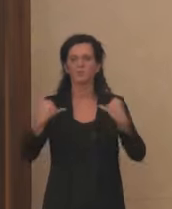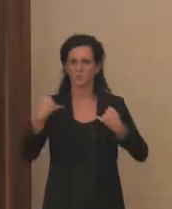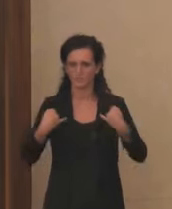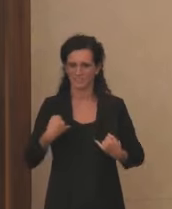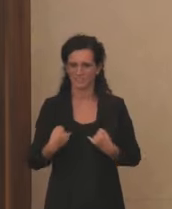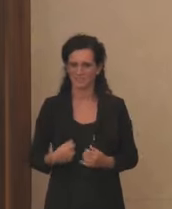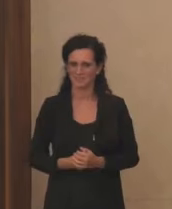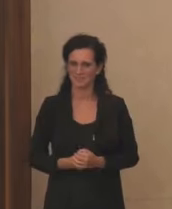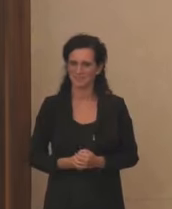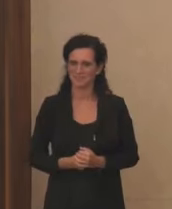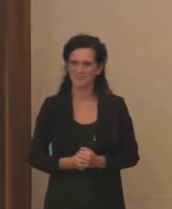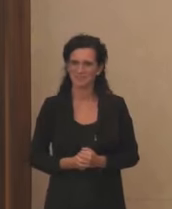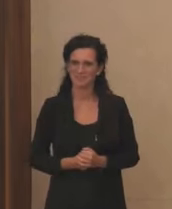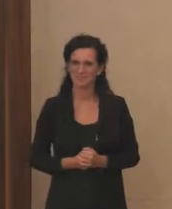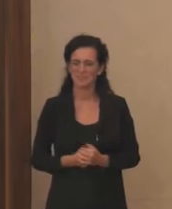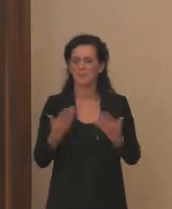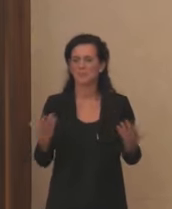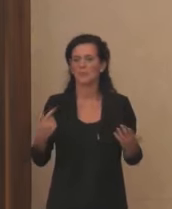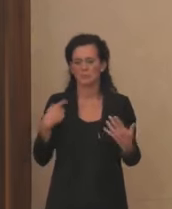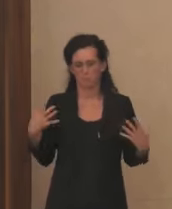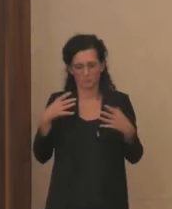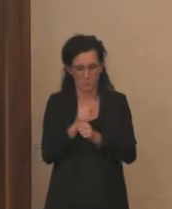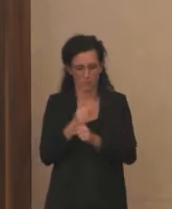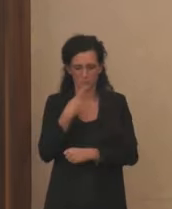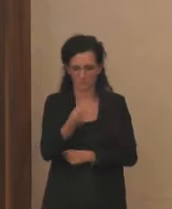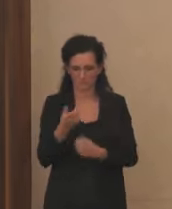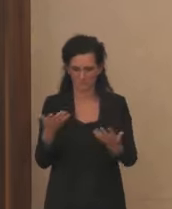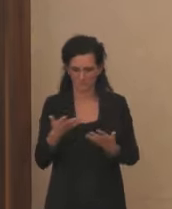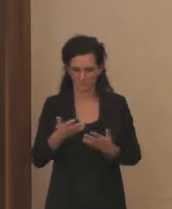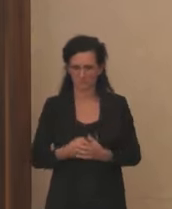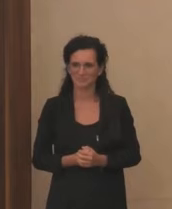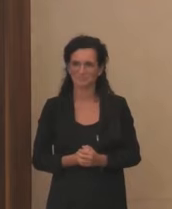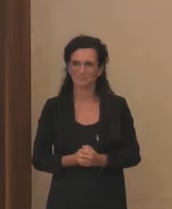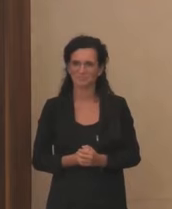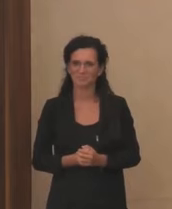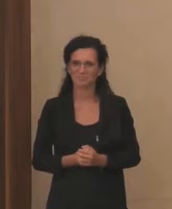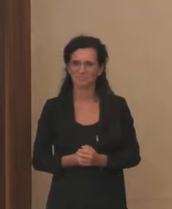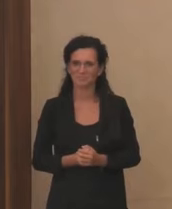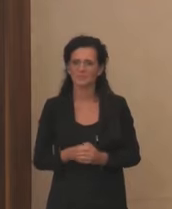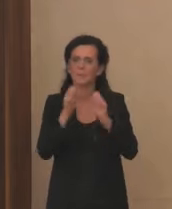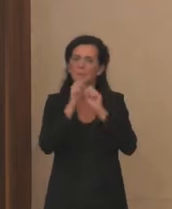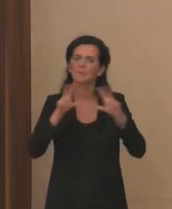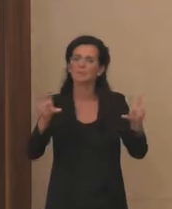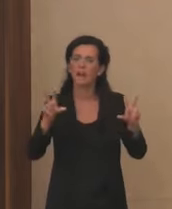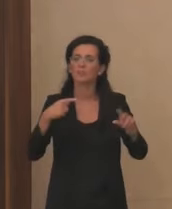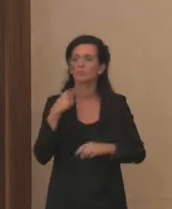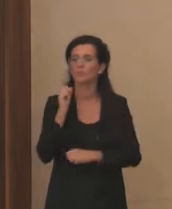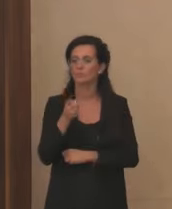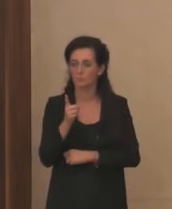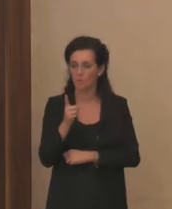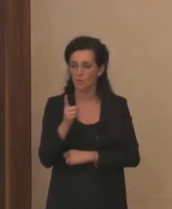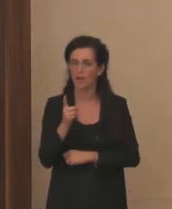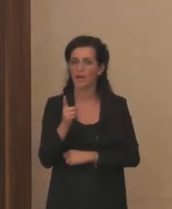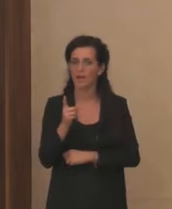settimana. Quindi io in conclusione direi che qual è il messaggio che vi voglio dare? Che